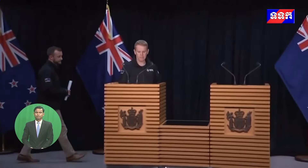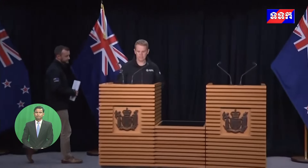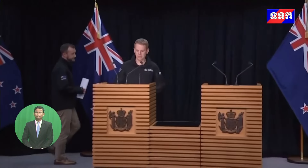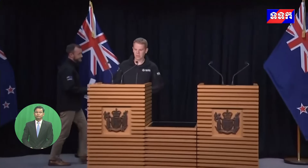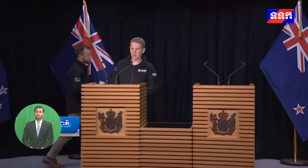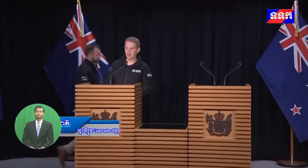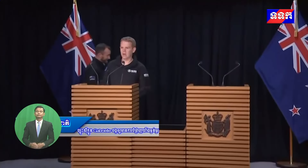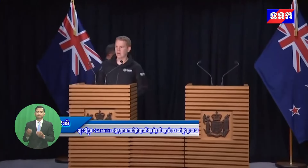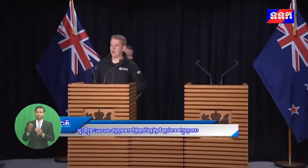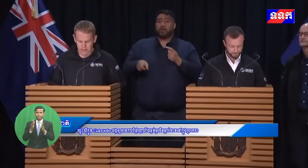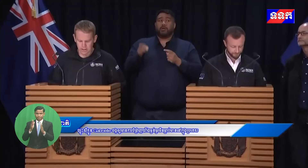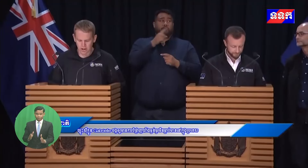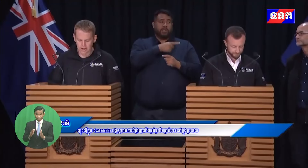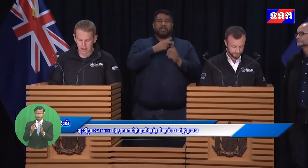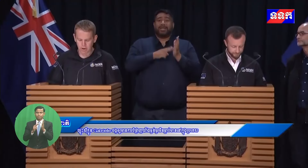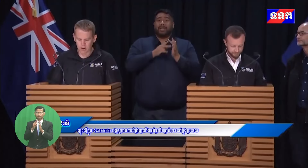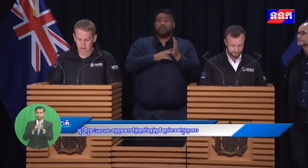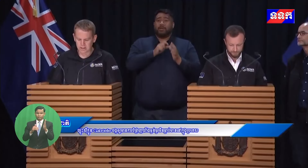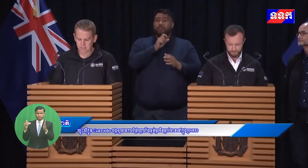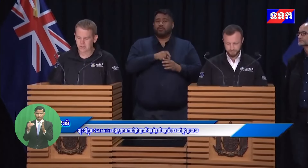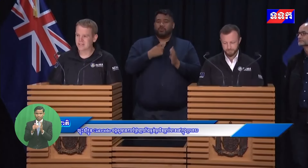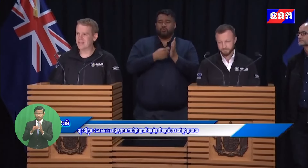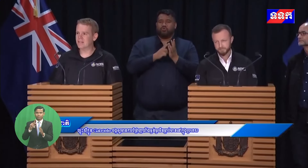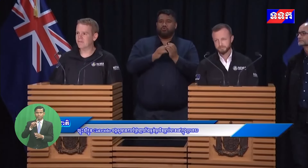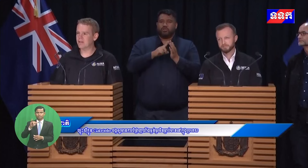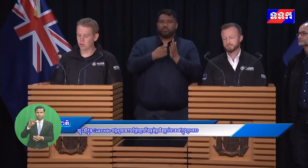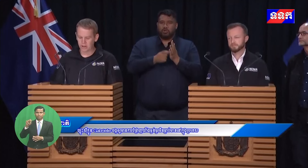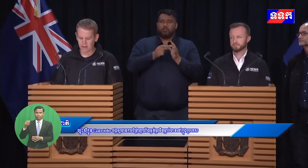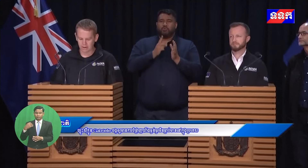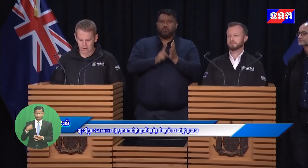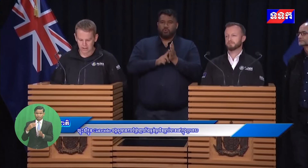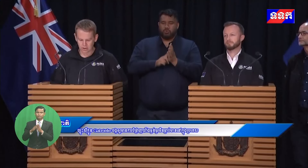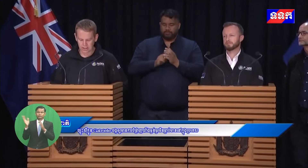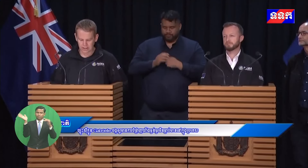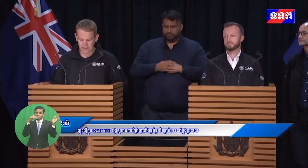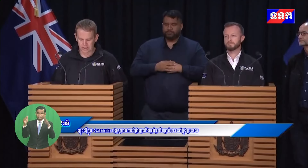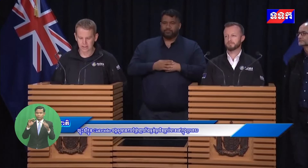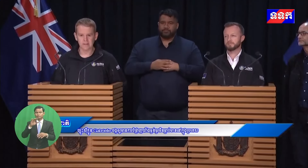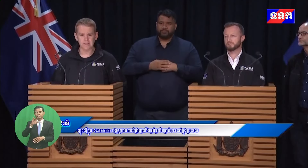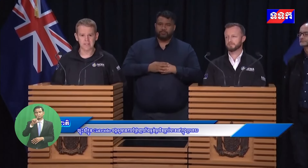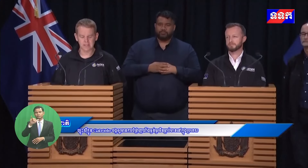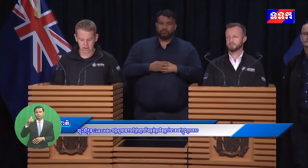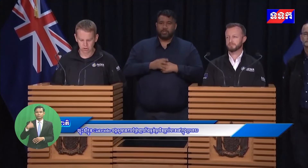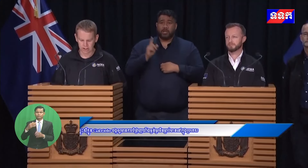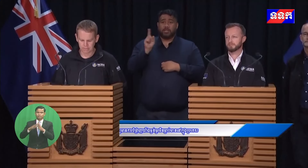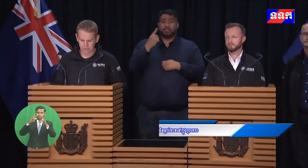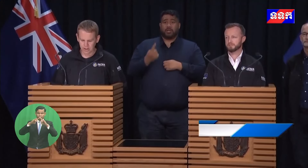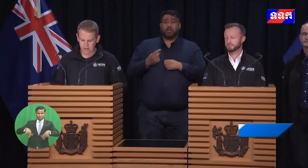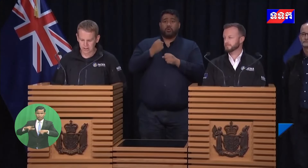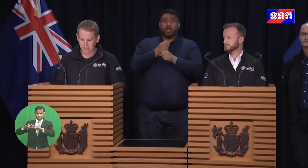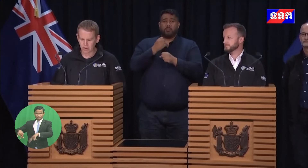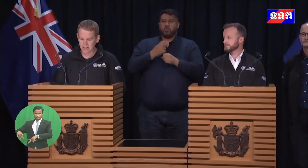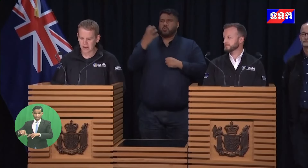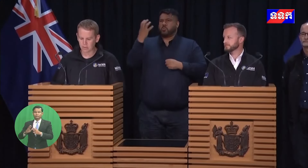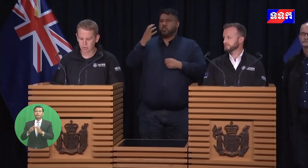ាយករដ្ឋមន្ត្រីនូវែលសេឡង់លោកគ្រីហុកគីនបានអះអាងនៅថ្ងៃអង្គារនេះថាព្យុះស៊ីក្លូនក្រេបឺលីបង្កឲ្យមានការបំផ្លិចបំផ្លាញយ៉ាងធ្ងន់ធ្ង